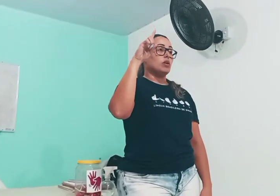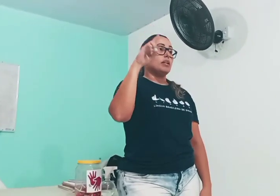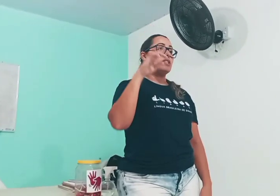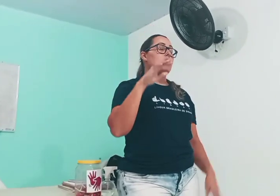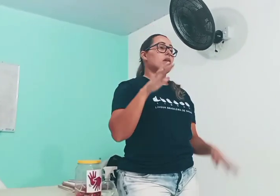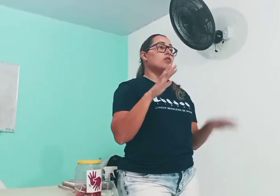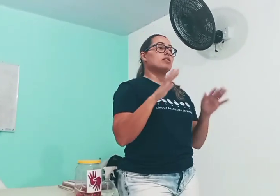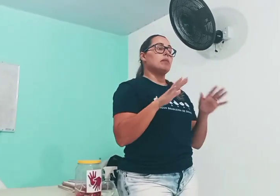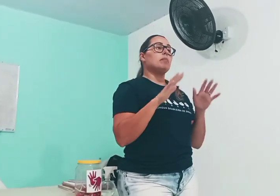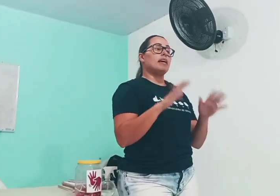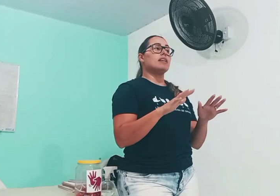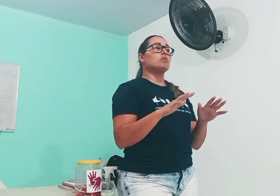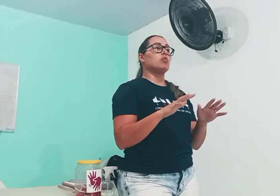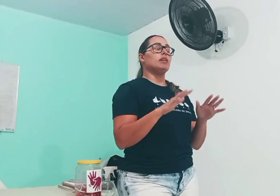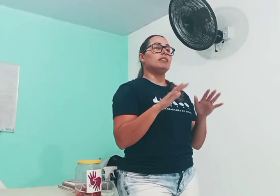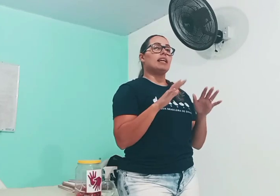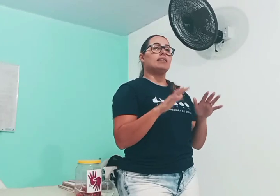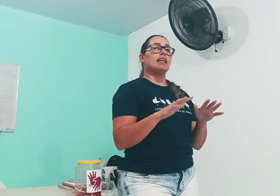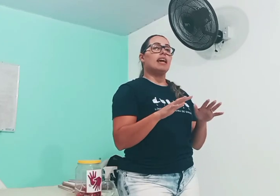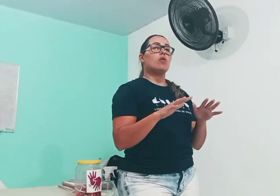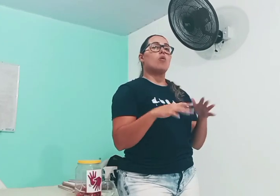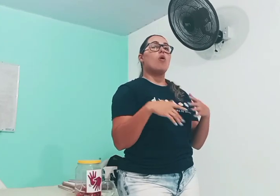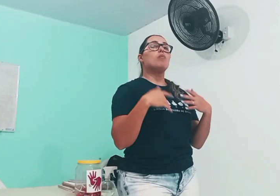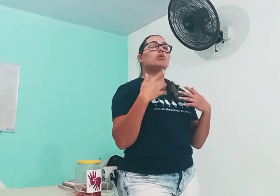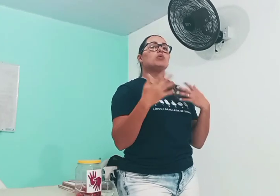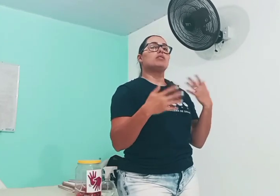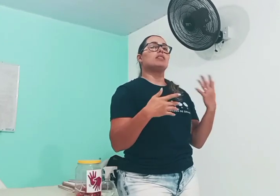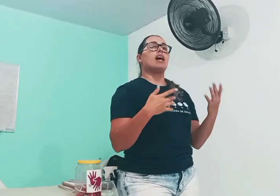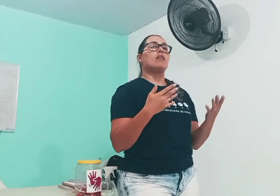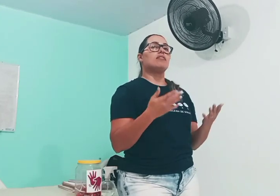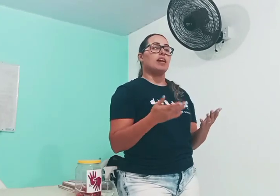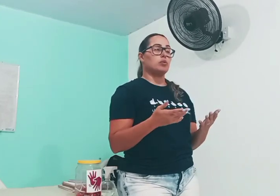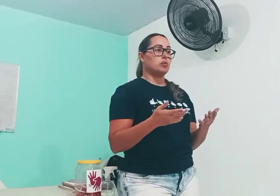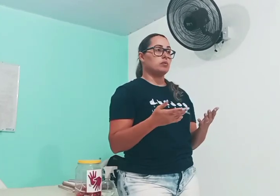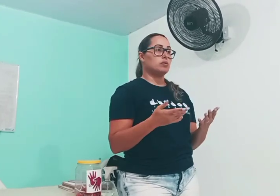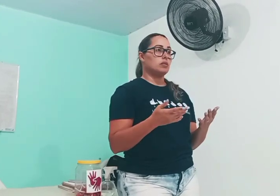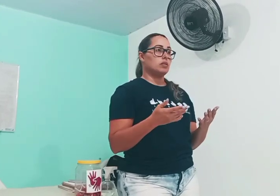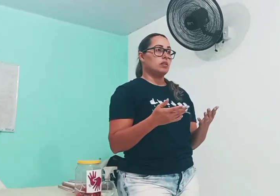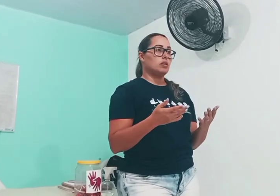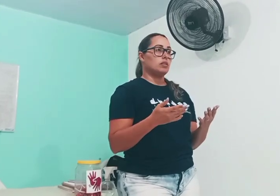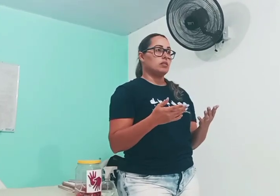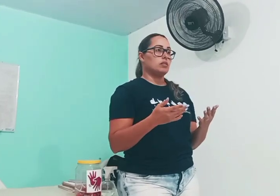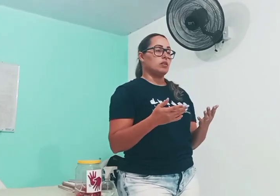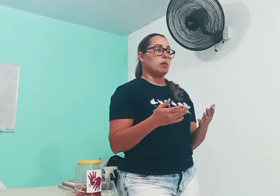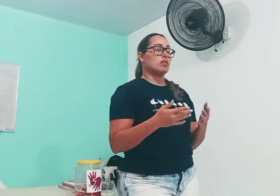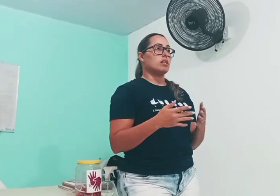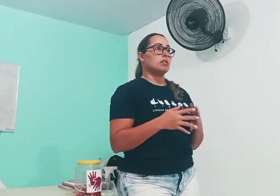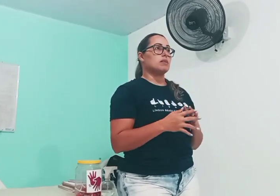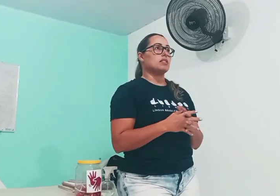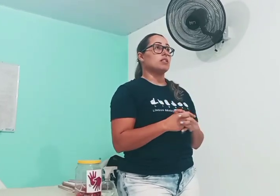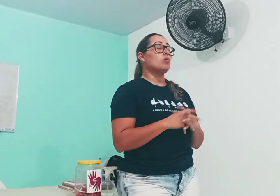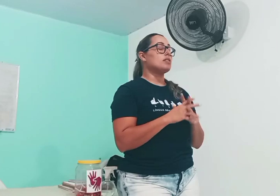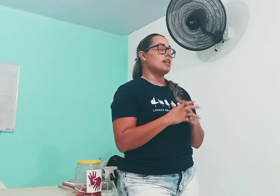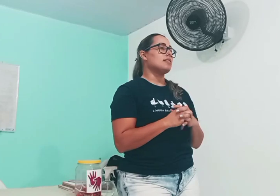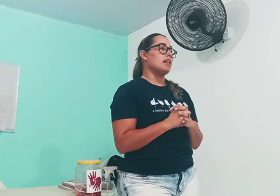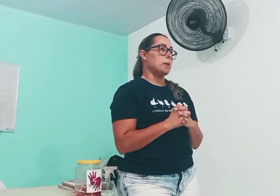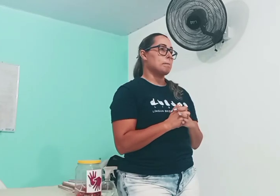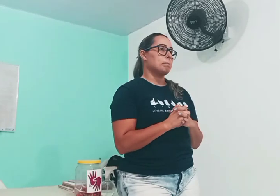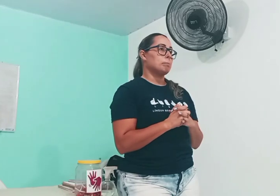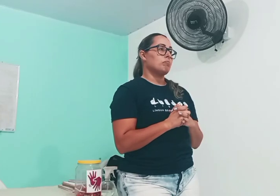Então, isso é para você mesmo entender como que o sinal é feito. Para você, tipo assim, não esquecer.